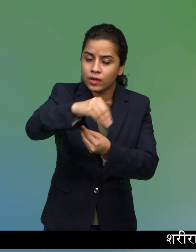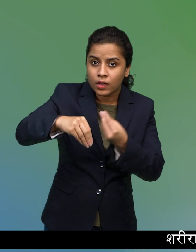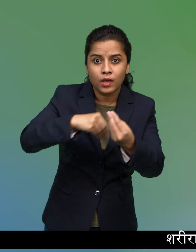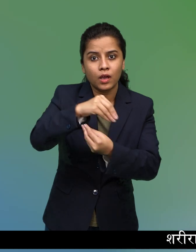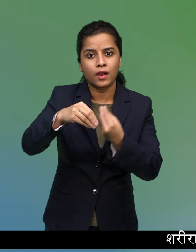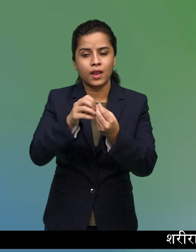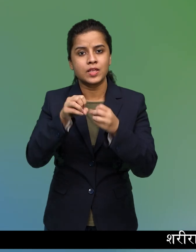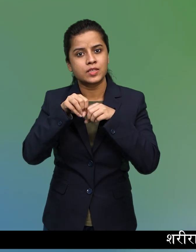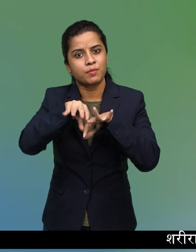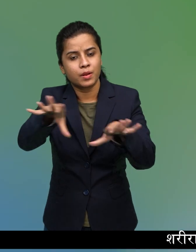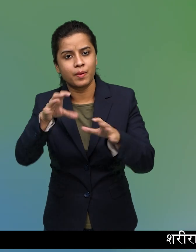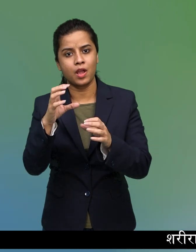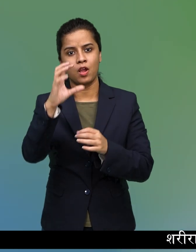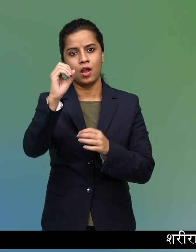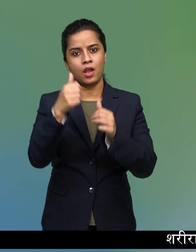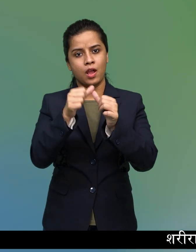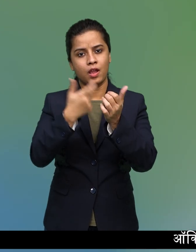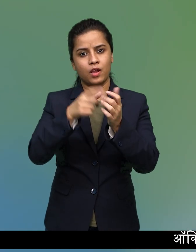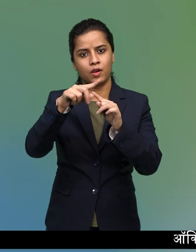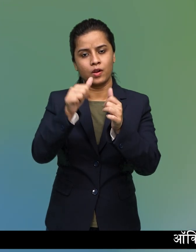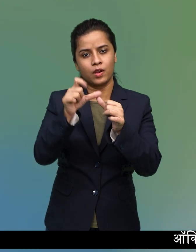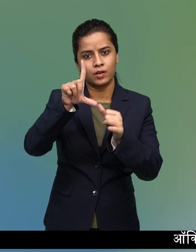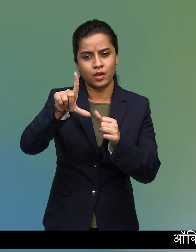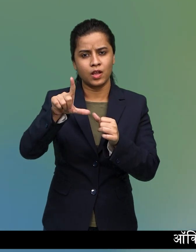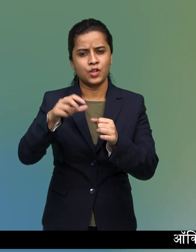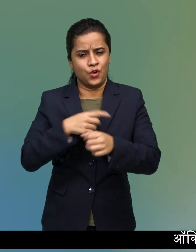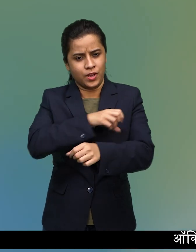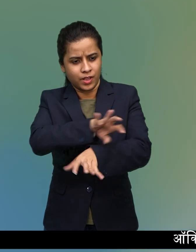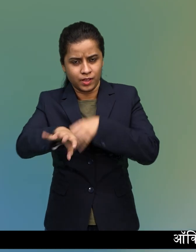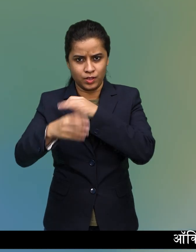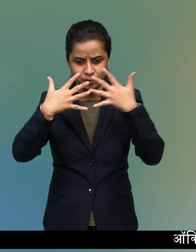शरीराच्या विविध अवयवांना ऑक्सिजनयुक्त रक्त पुरवते.